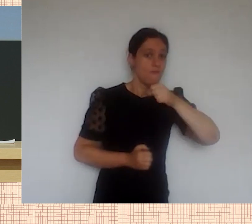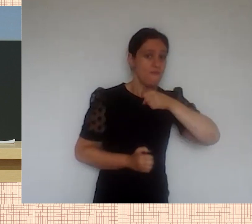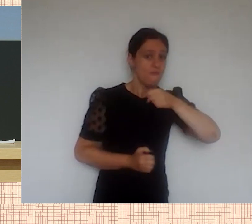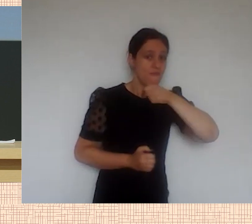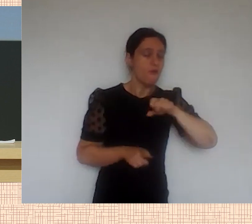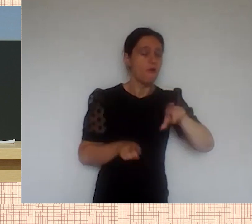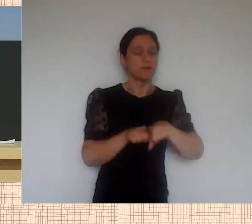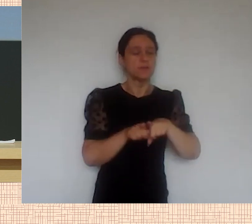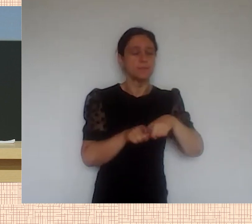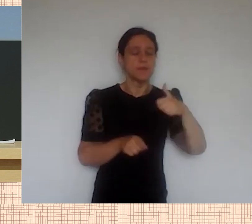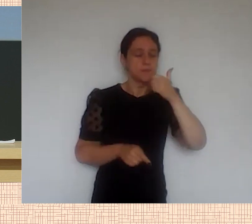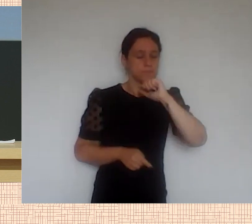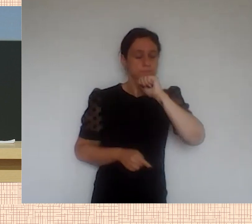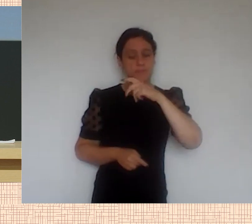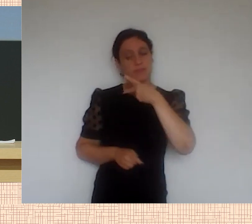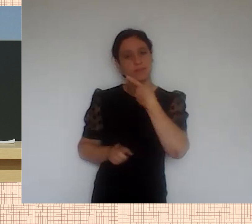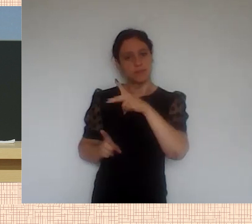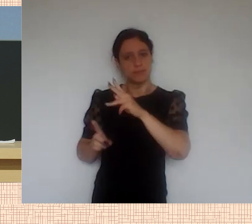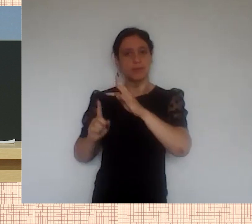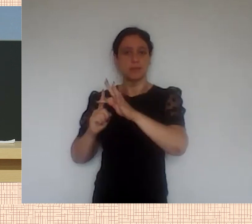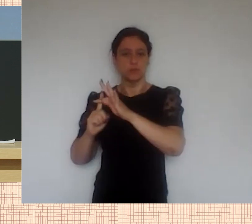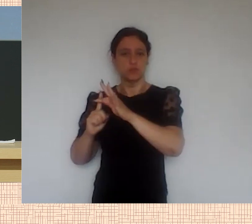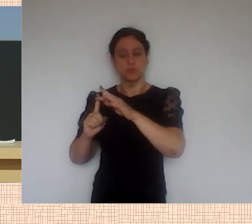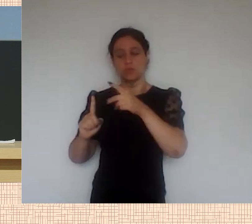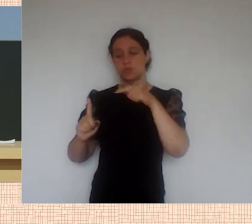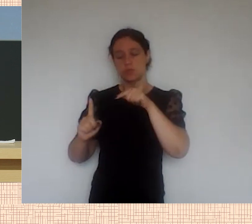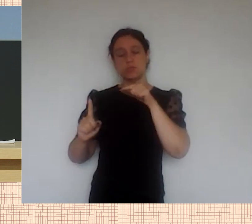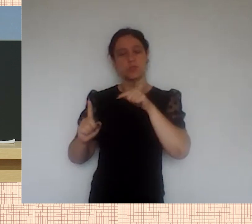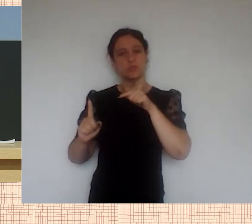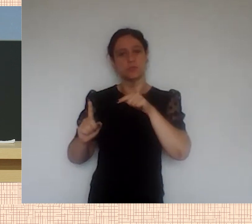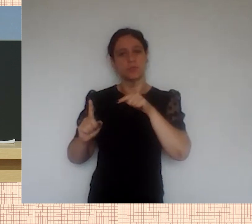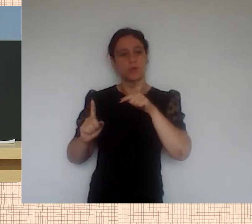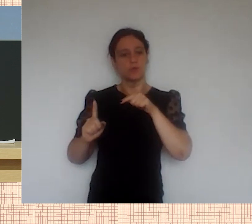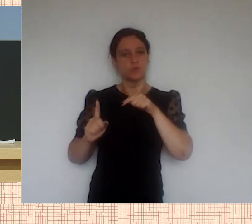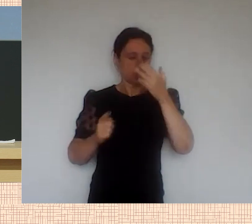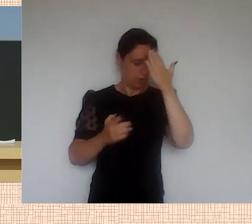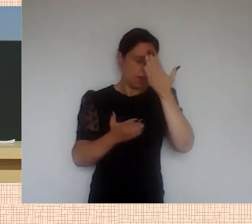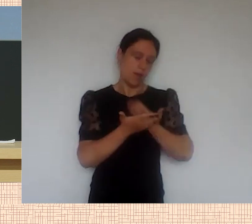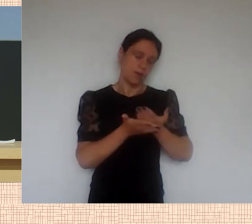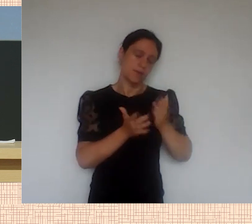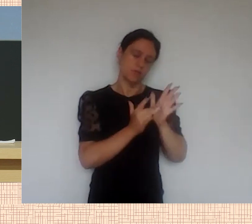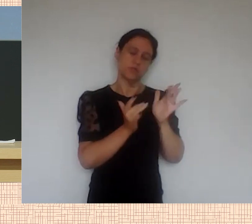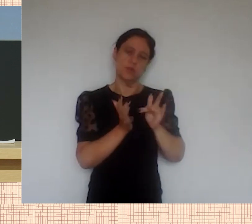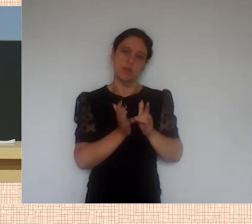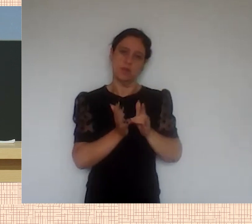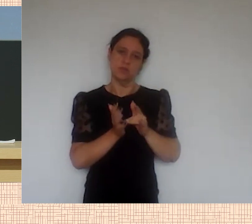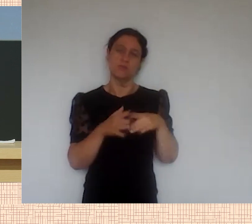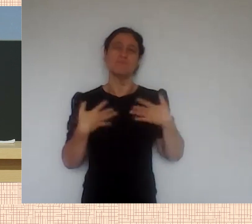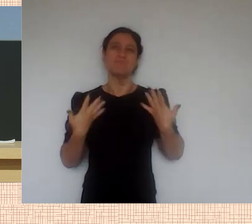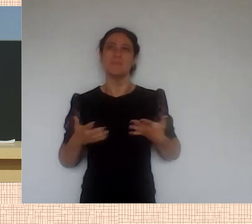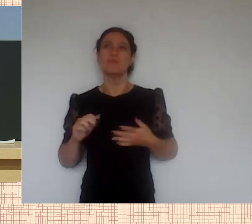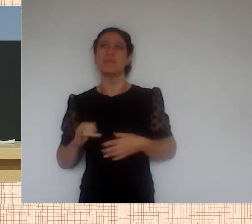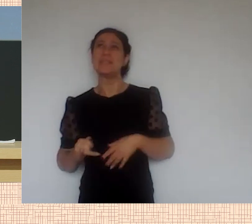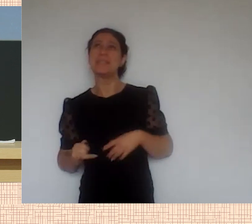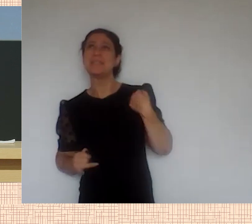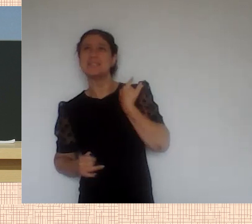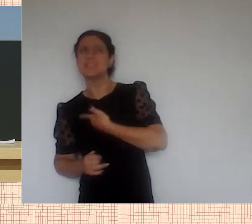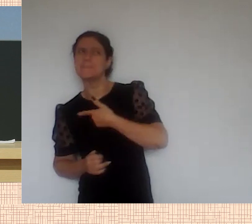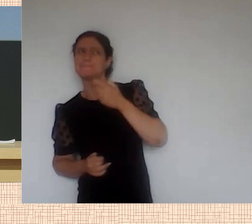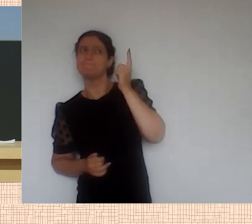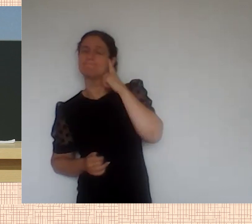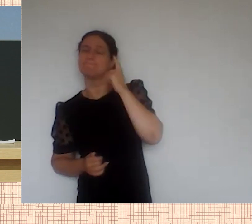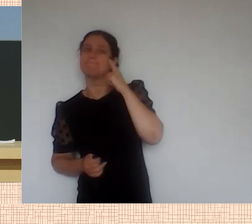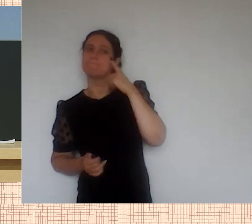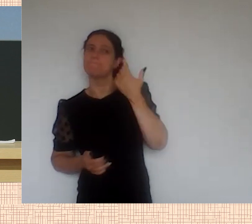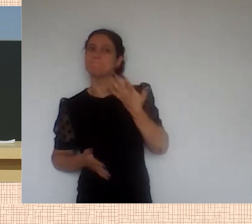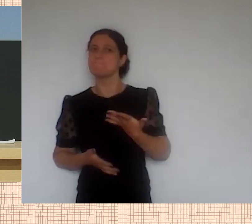Muito provavelmente. Então, se a gente fizer uns cálculos, não tenho nenhum número exato, mas eu só